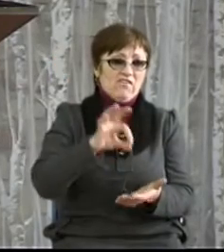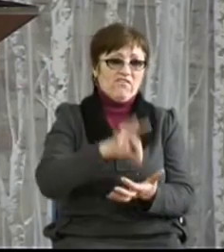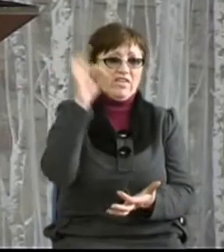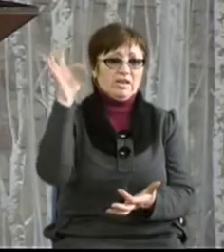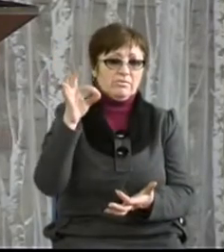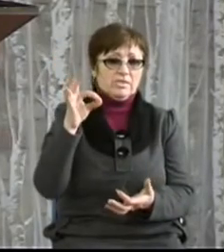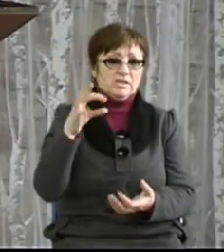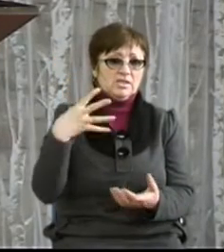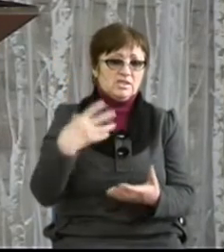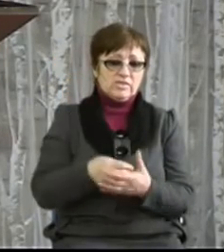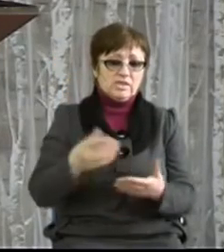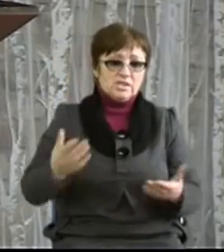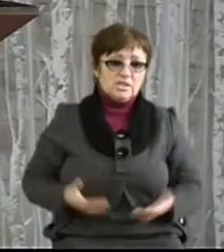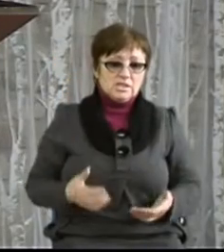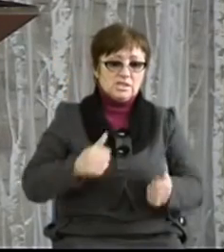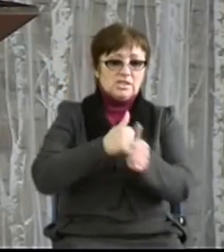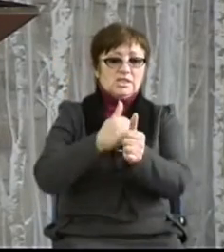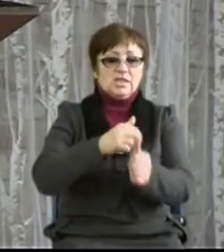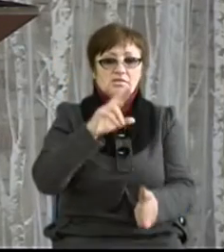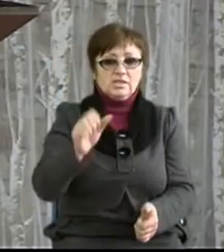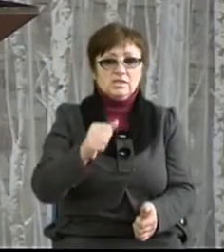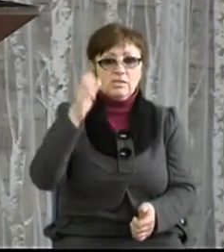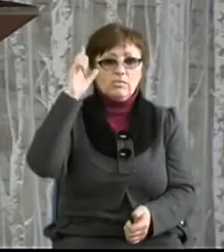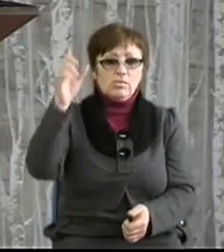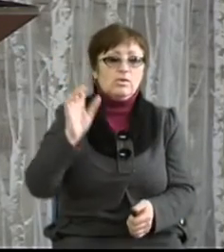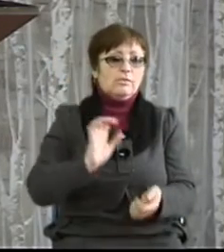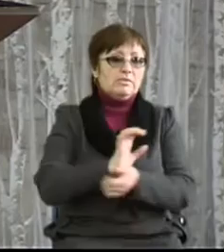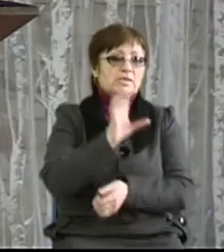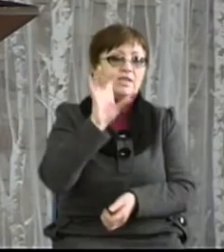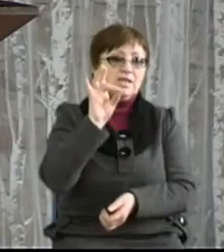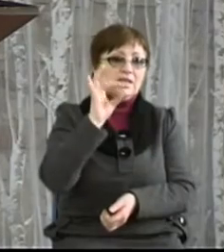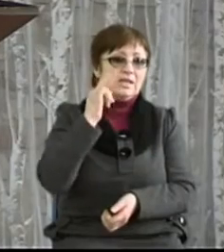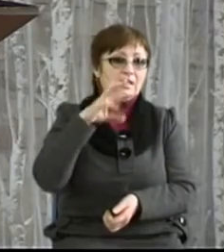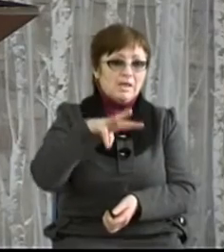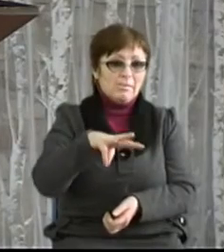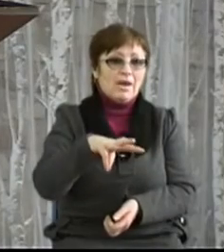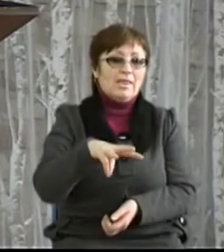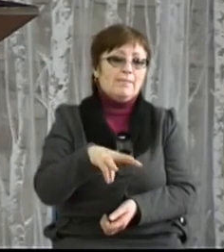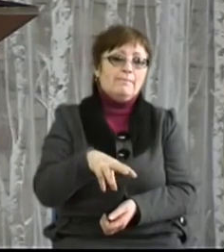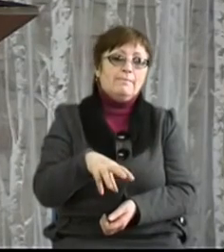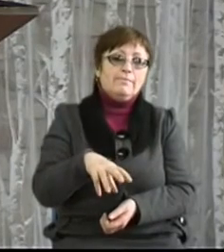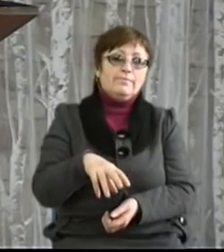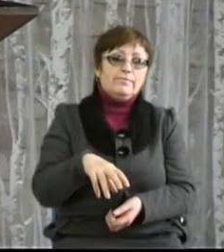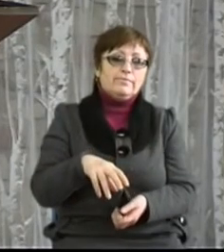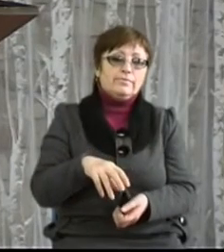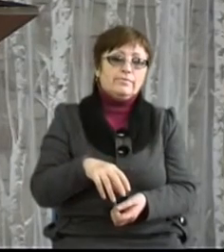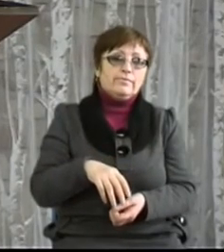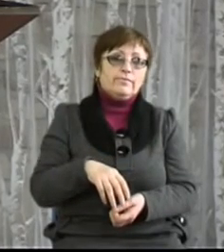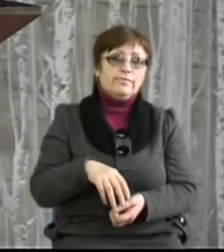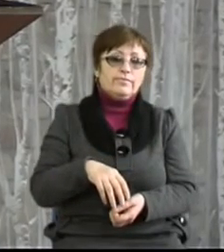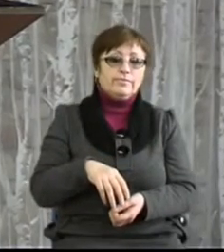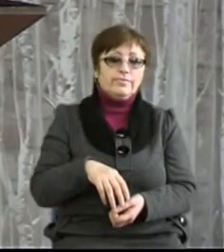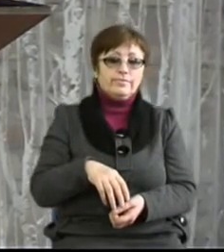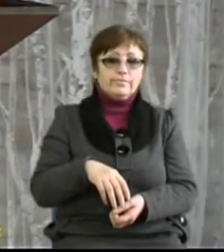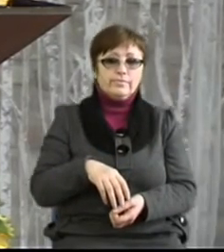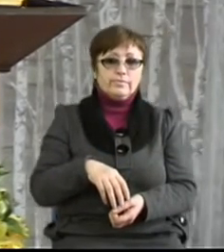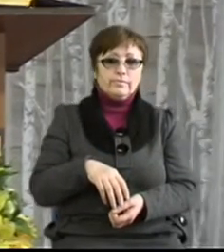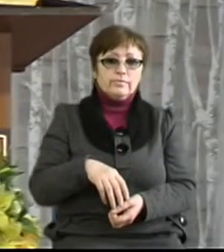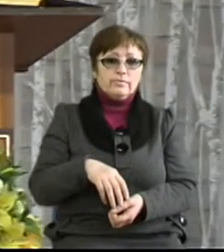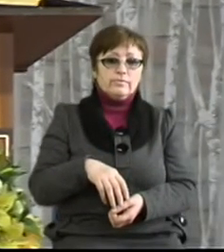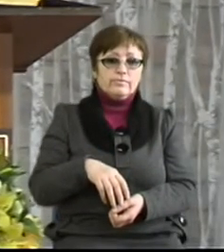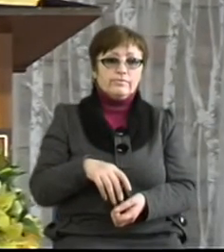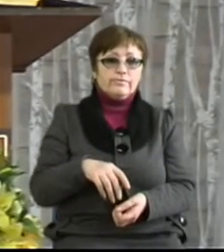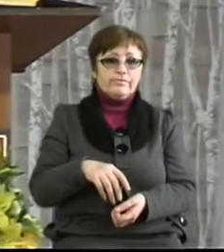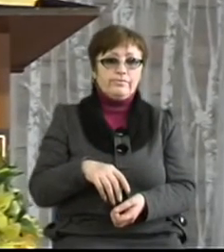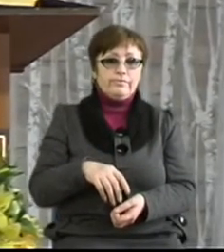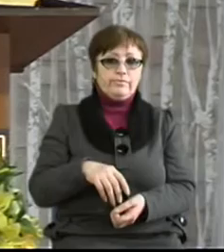жизни, следовать за Богом. И в послании к римлянам, давайте с вами откроем послание к